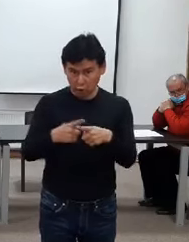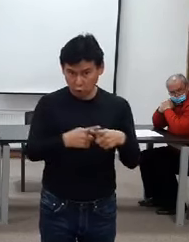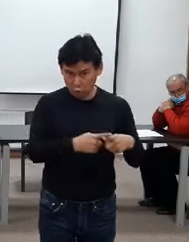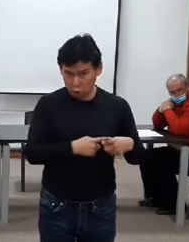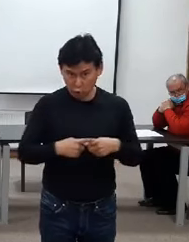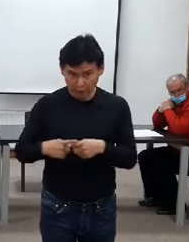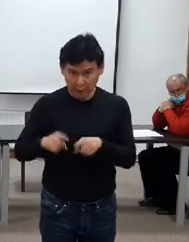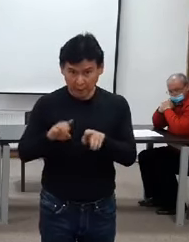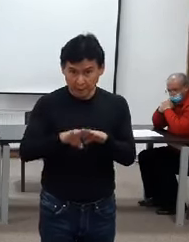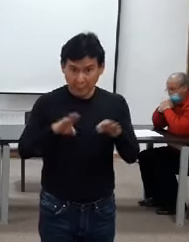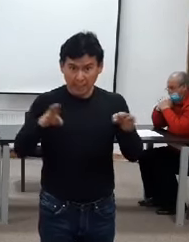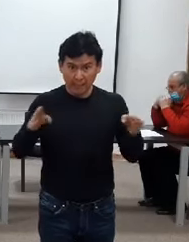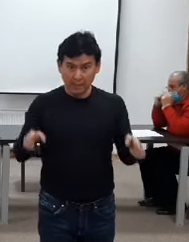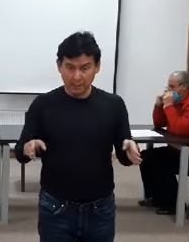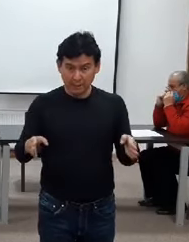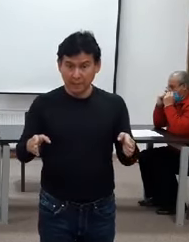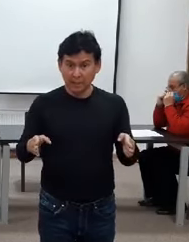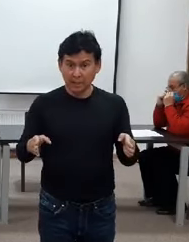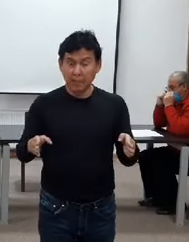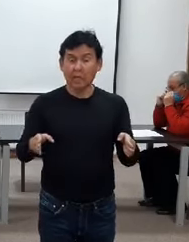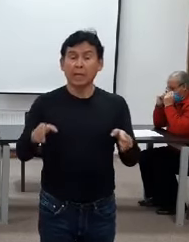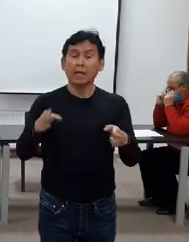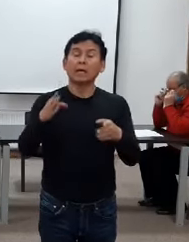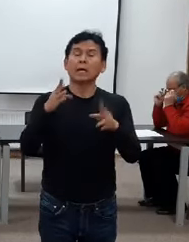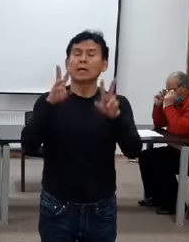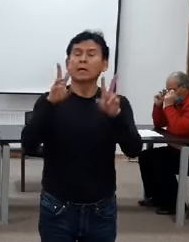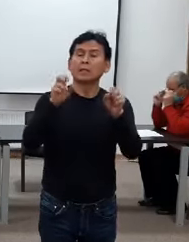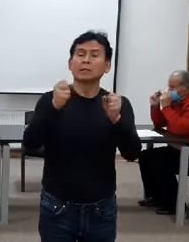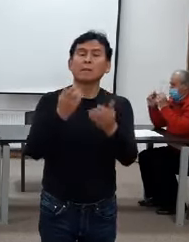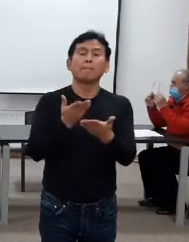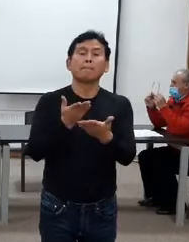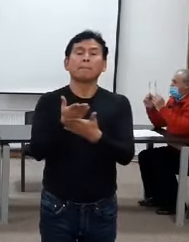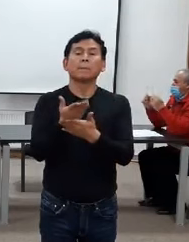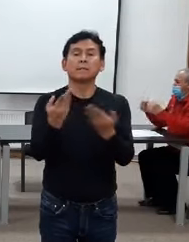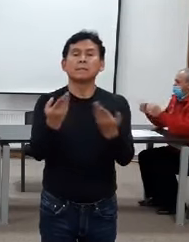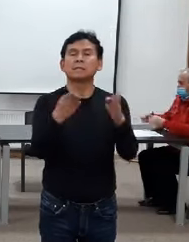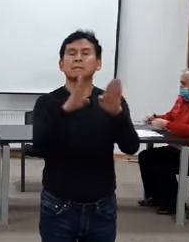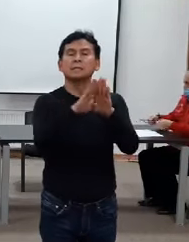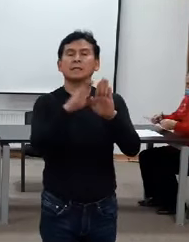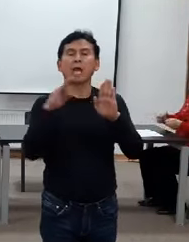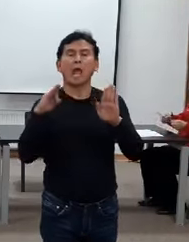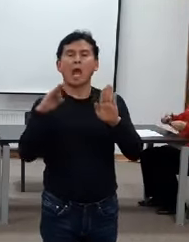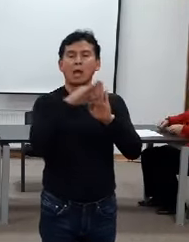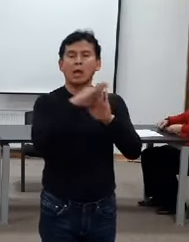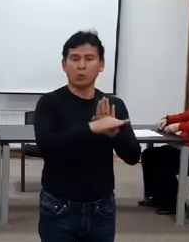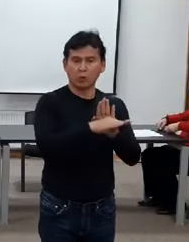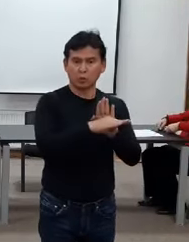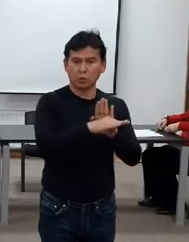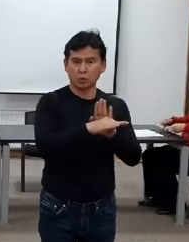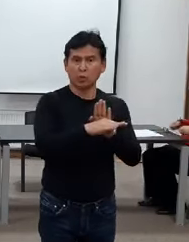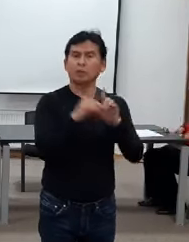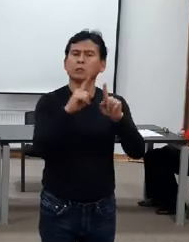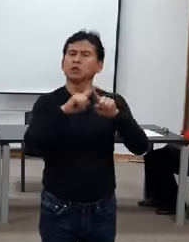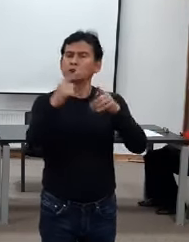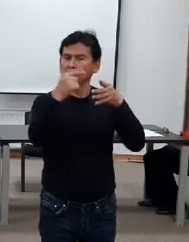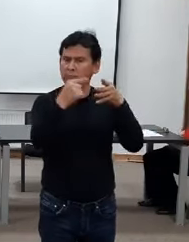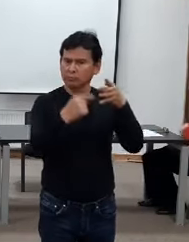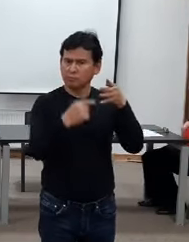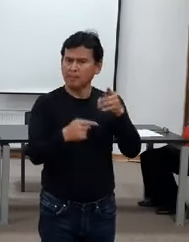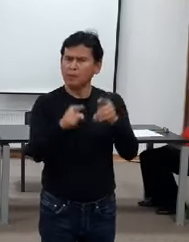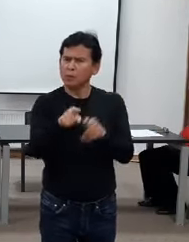representan a la mesa de salud de la región. Le están solicitando el cierre del aeropuerto y algunas otras medidas. ¿Qué